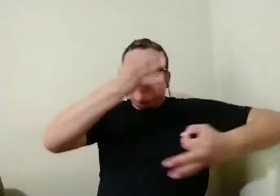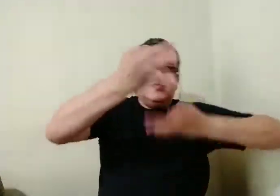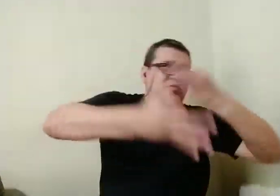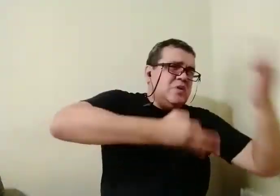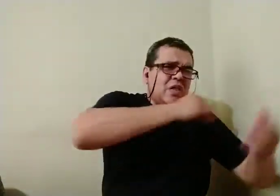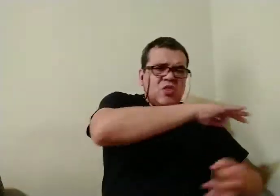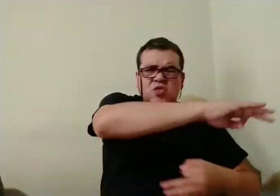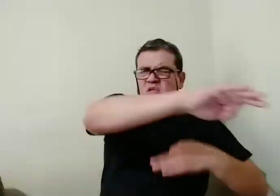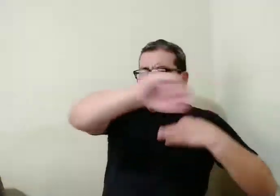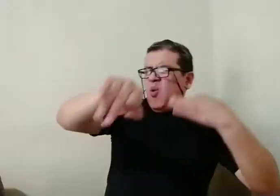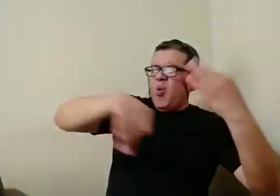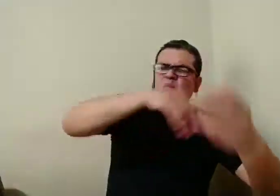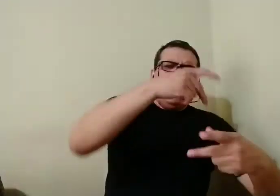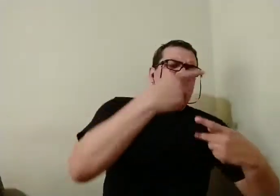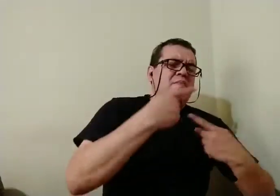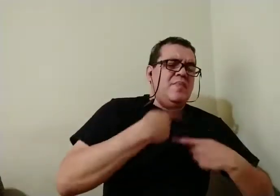Marcos 16:15.